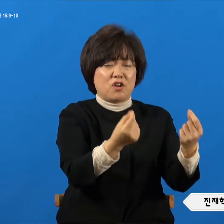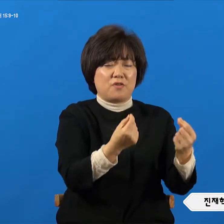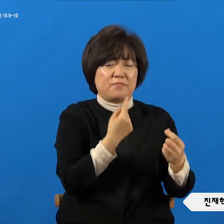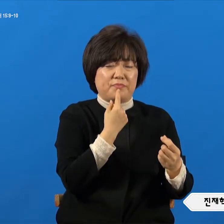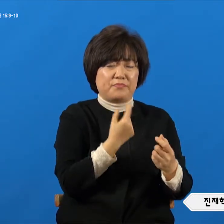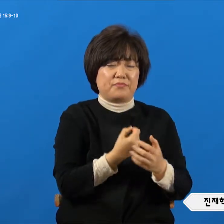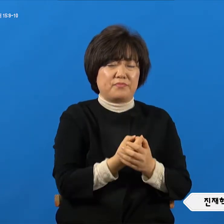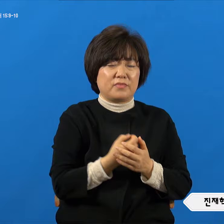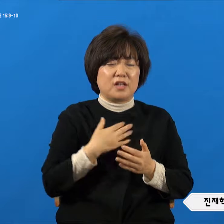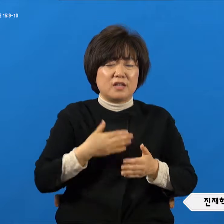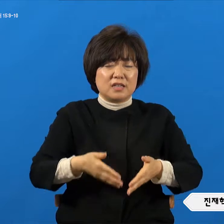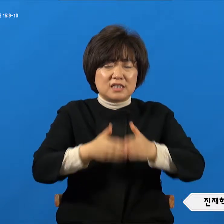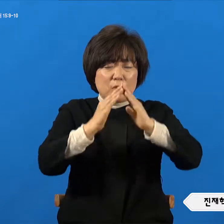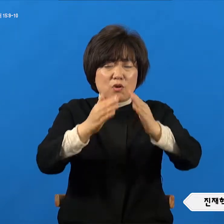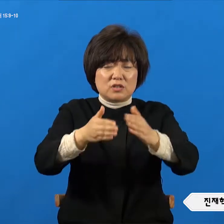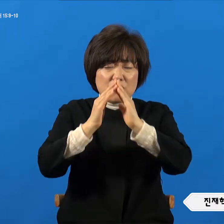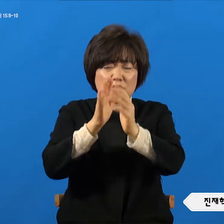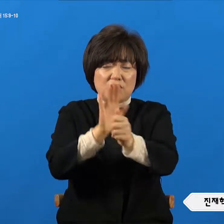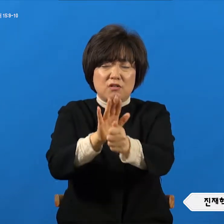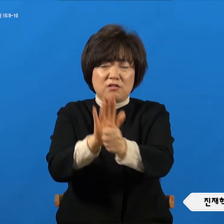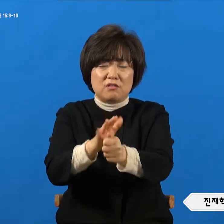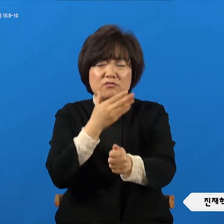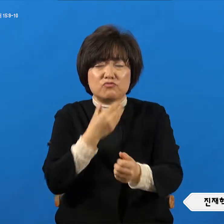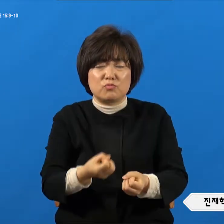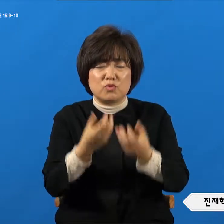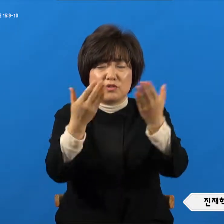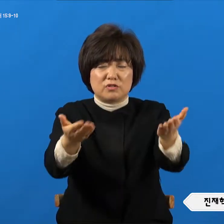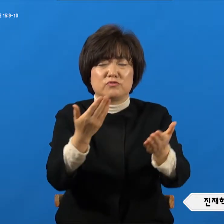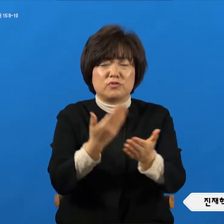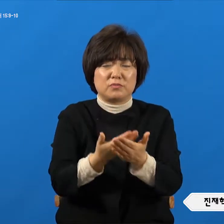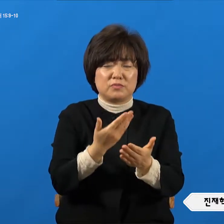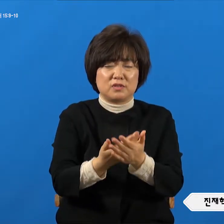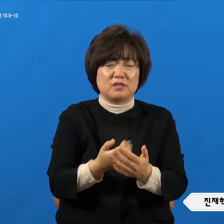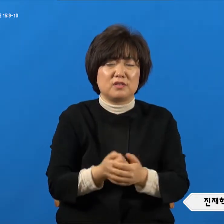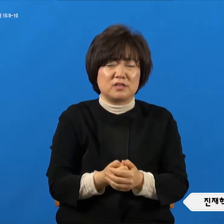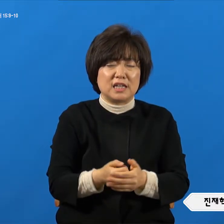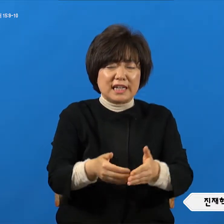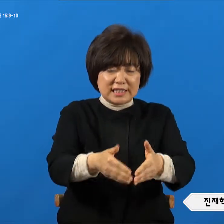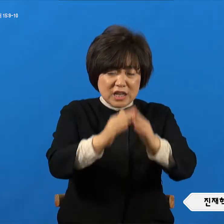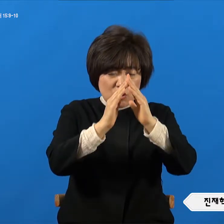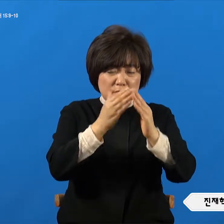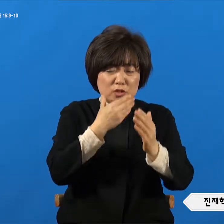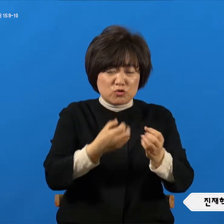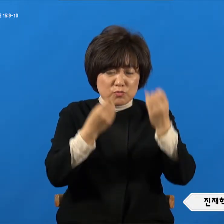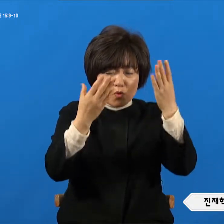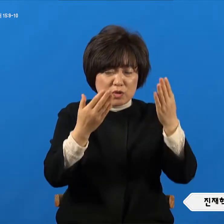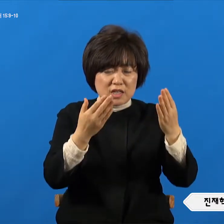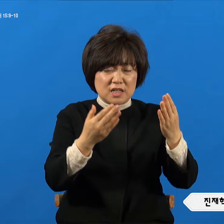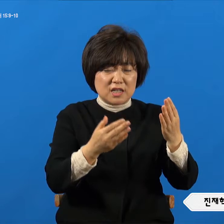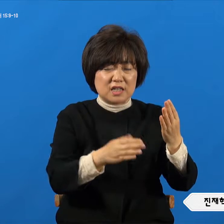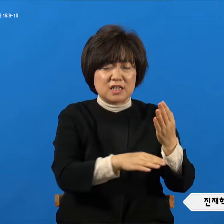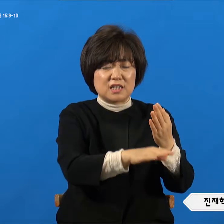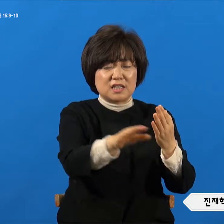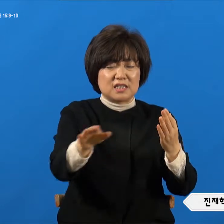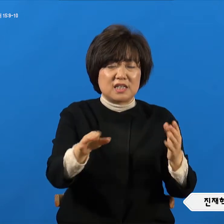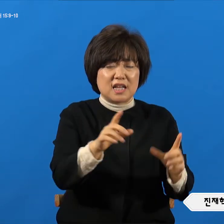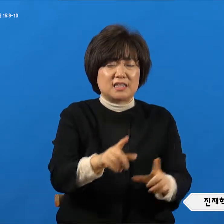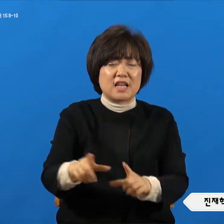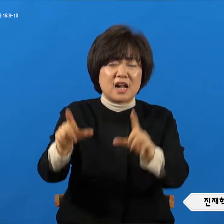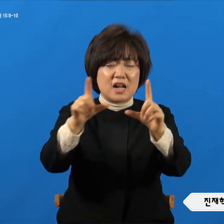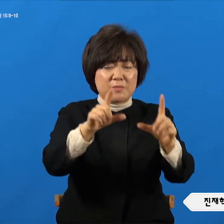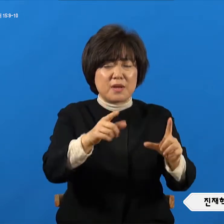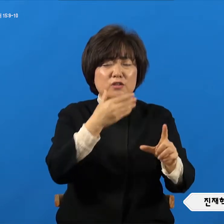축복을 우리에게 더하여 주옵소서. 이 세움의 축복이 그들의 삶의 축복의 통로가